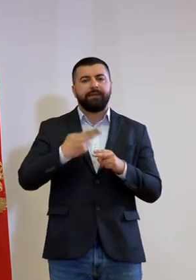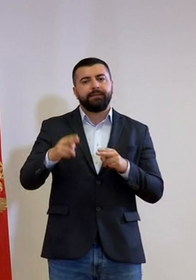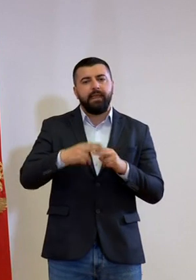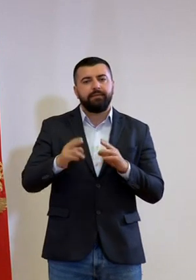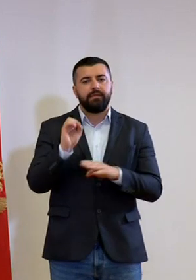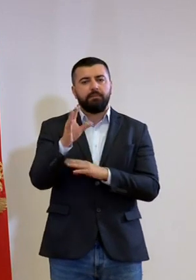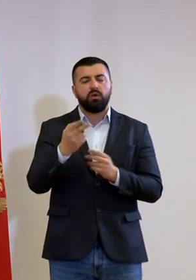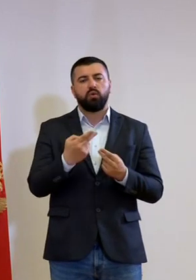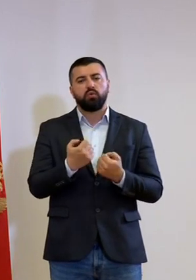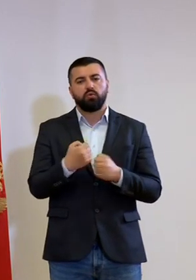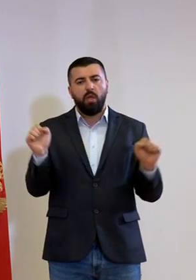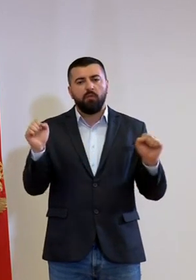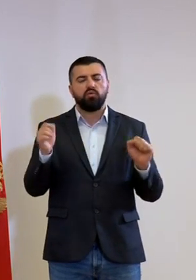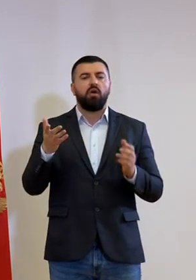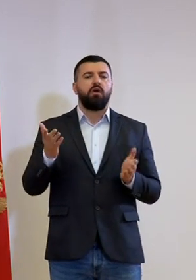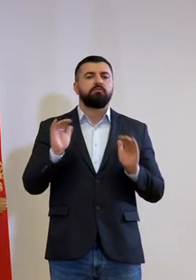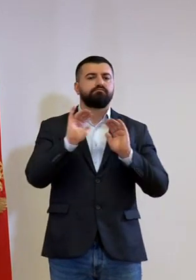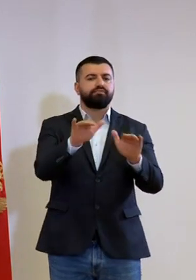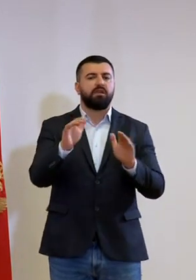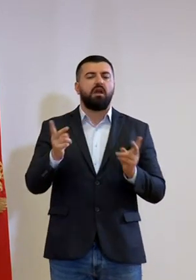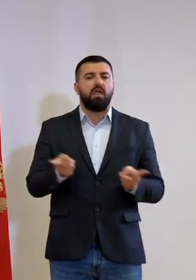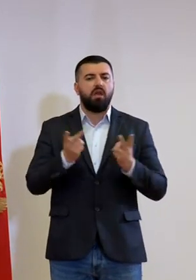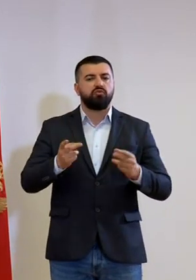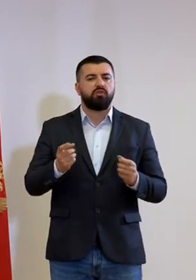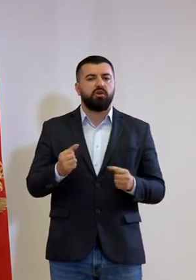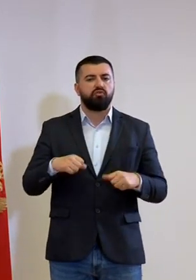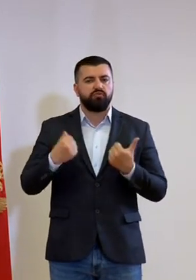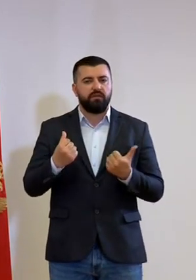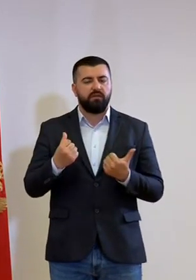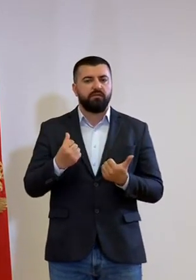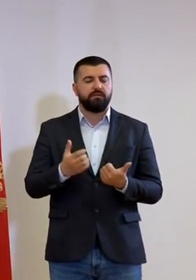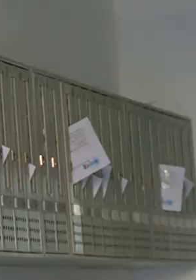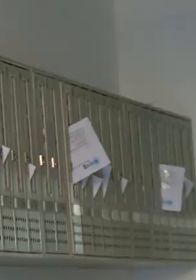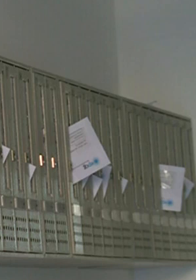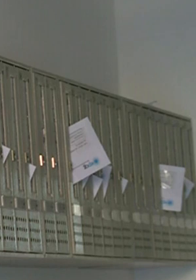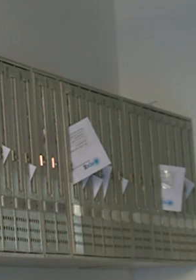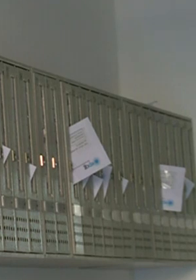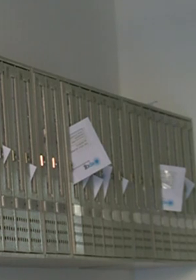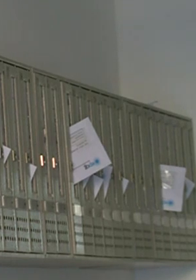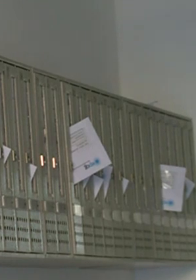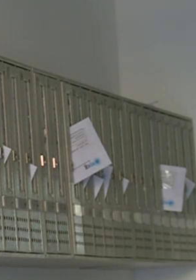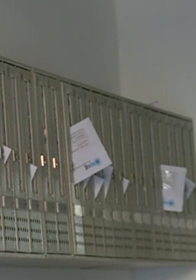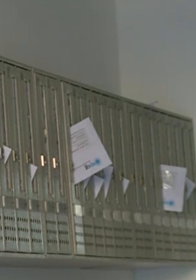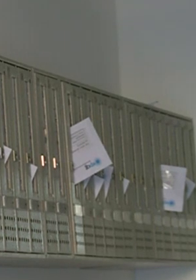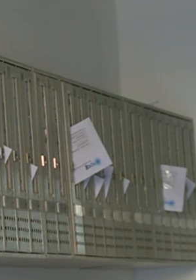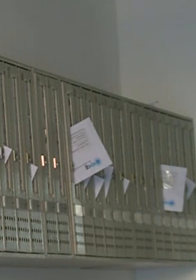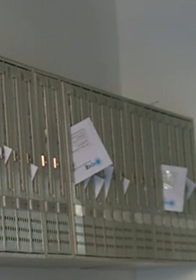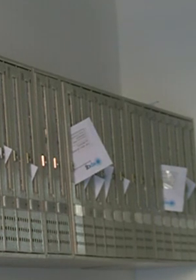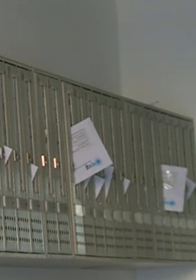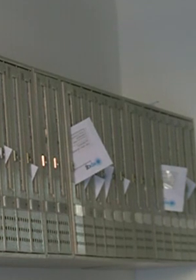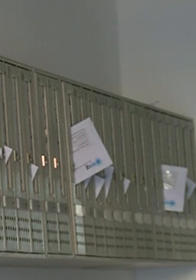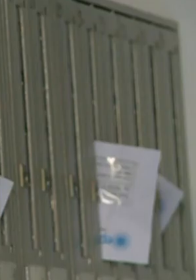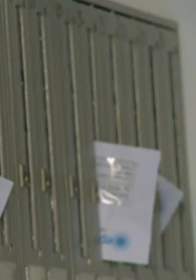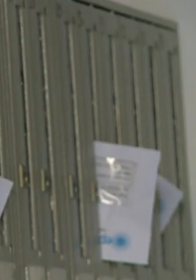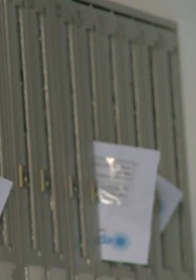oslobađanjima, odlaganjima i tako dalje, stvarati ambijent i prostor za funkcionisanje privrede. Vlada još nije razmatrala mjere poput